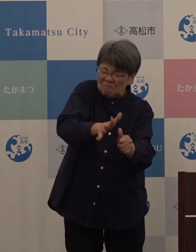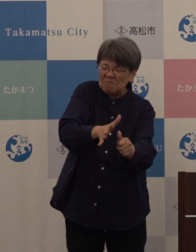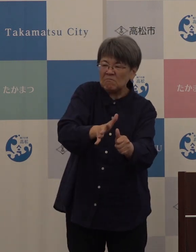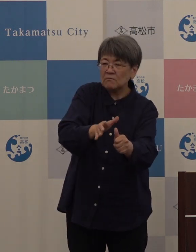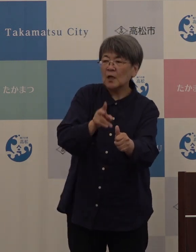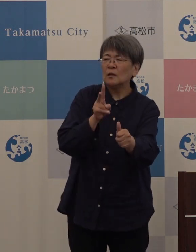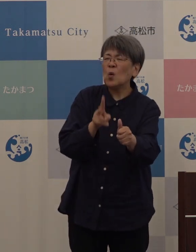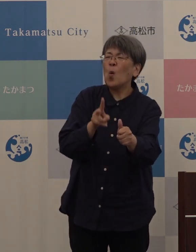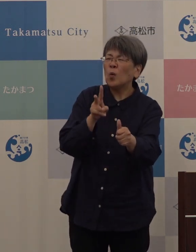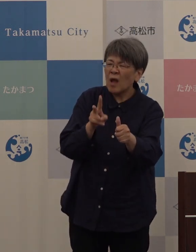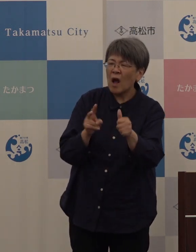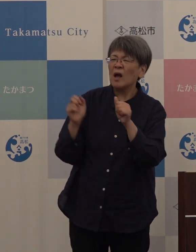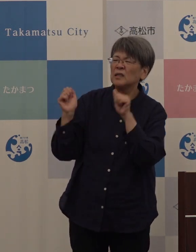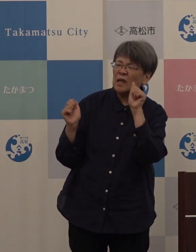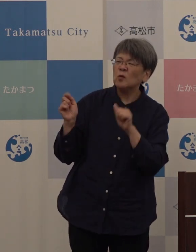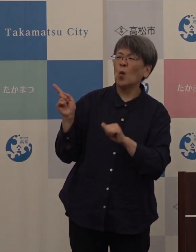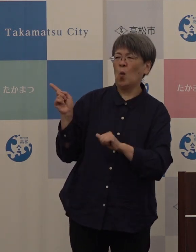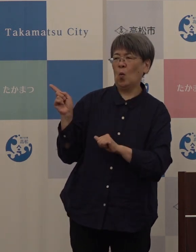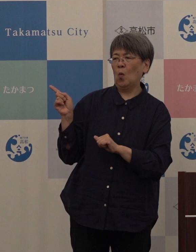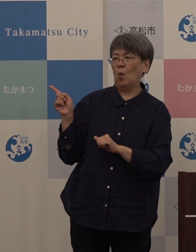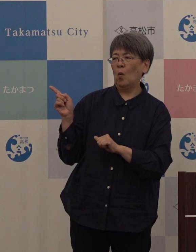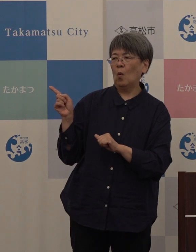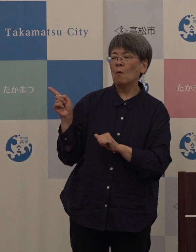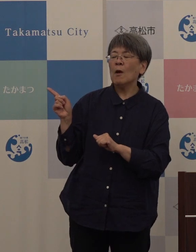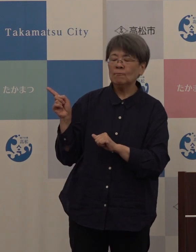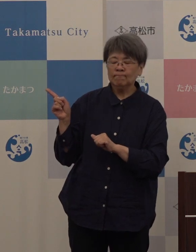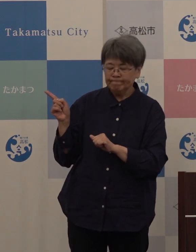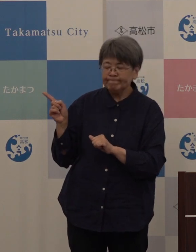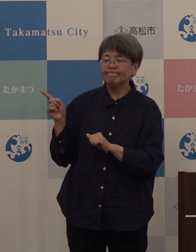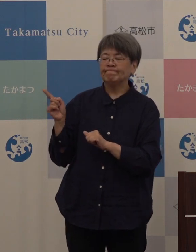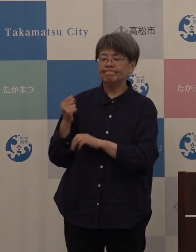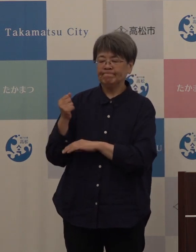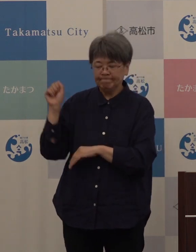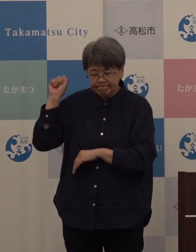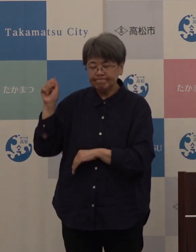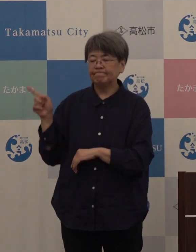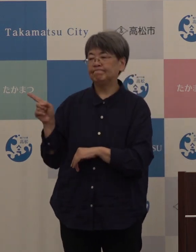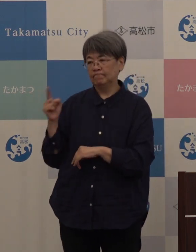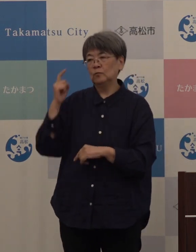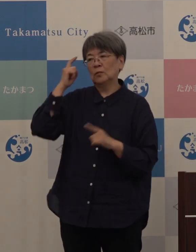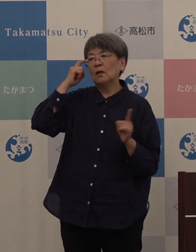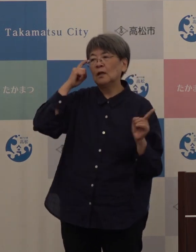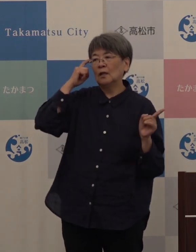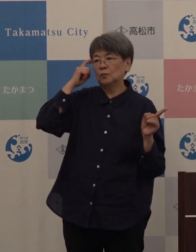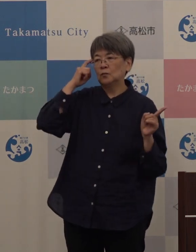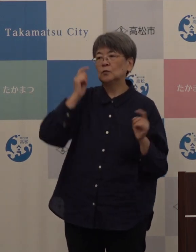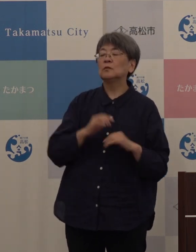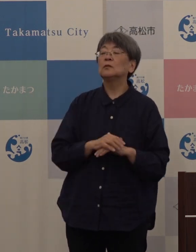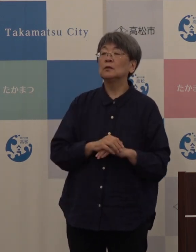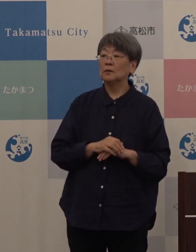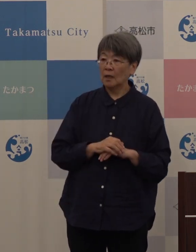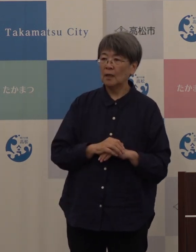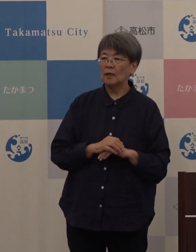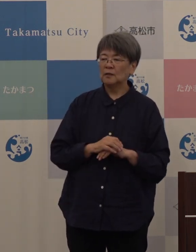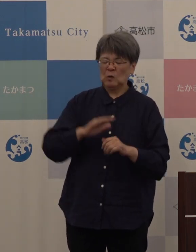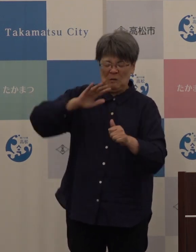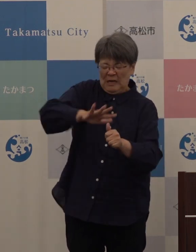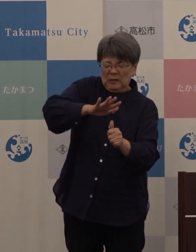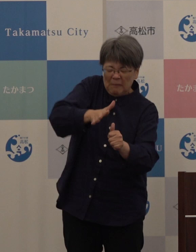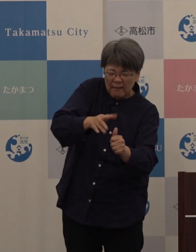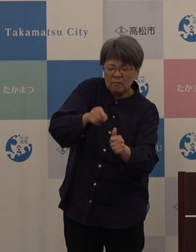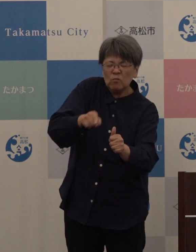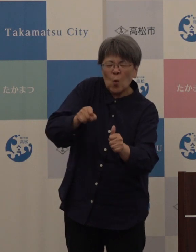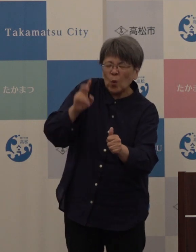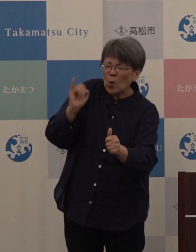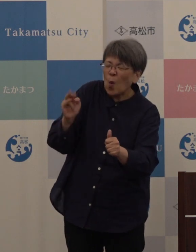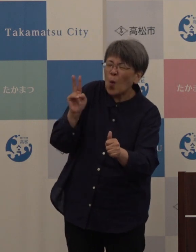われるような言動というのはやはり慎んでいただくべきというふうに思っておるところでございまして、まあ、そのようなハラスメントと思われる言